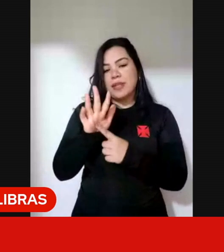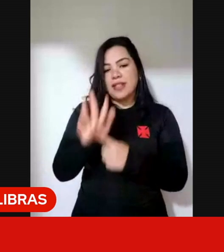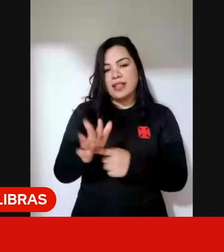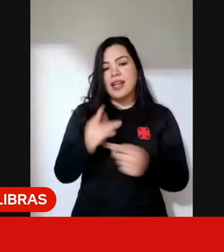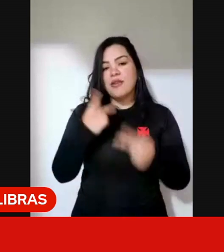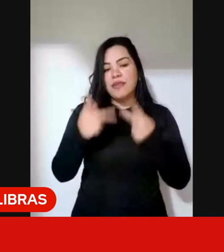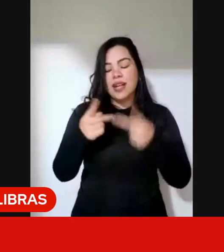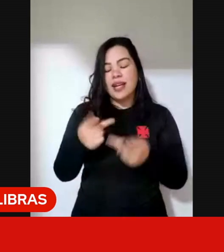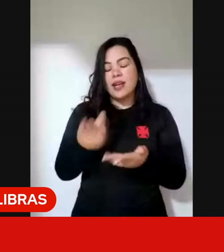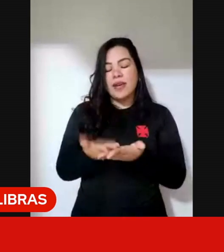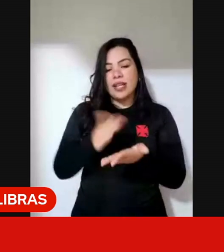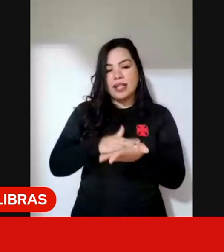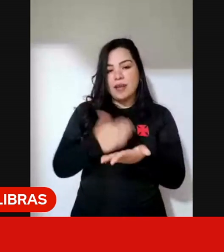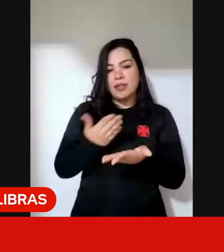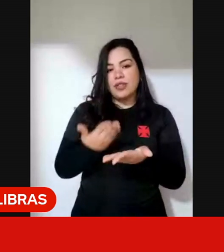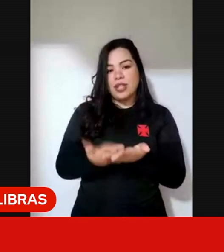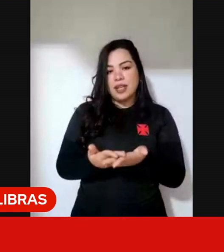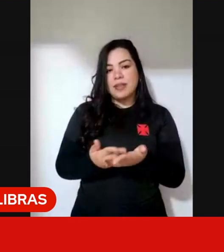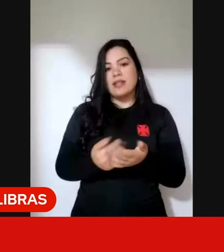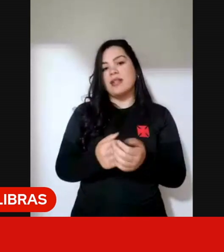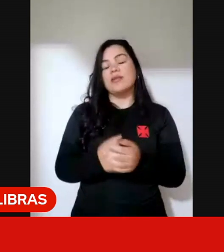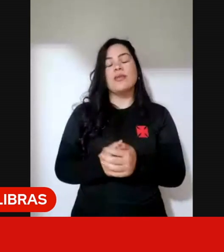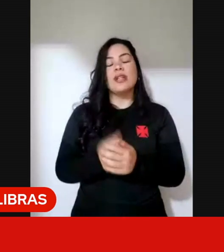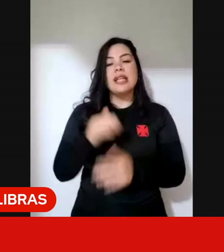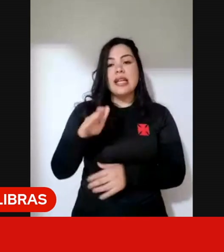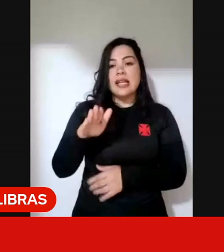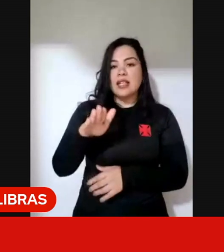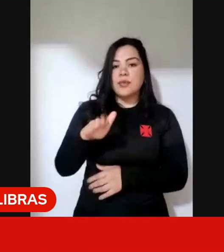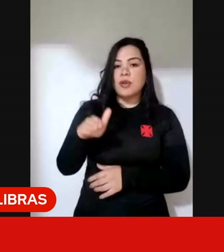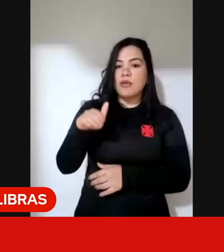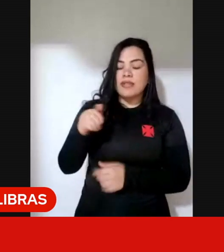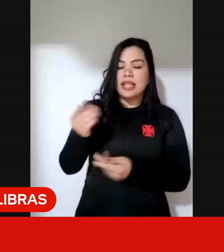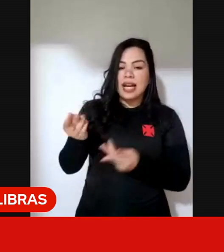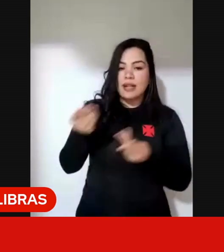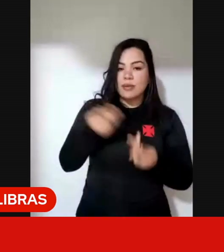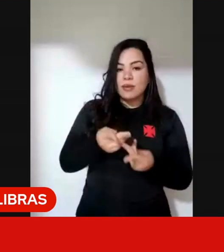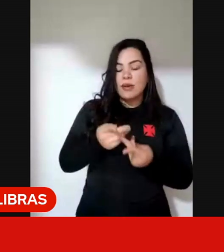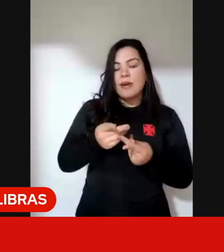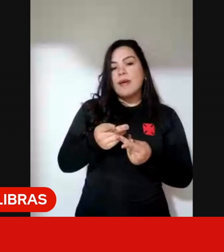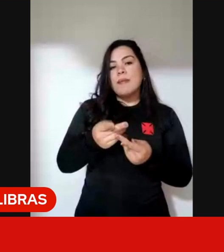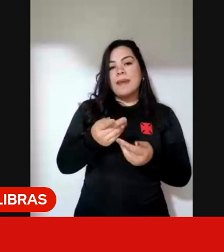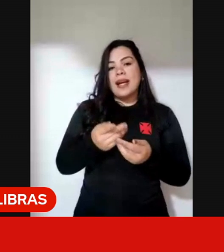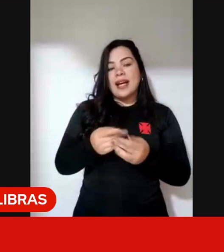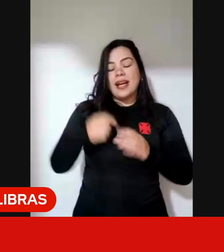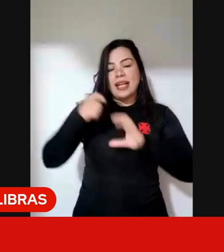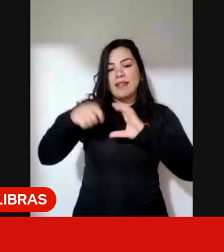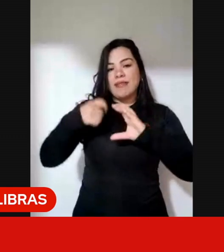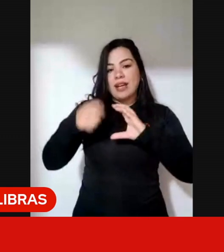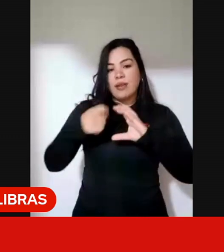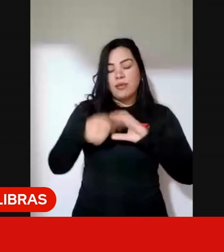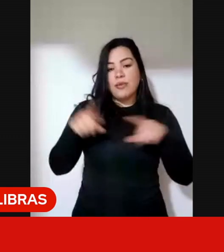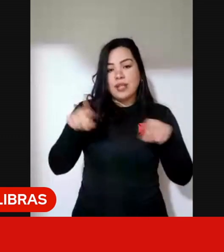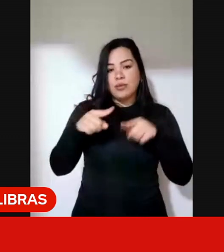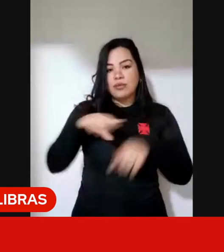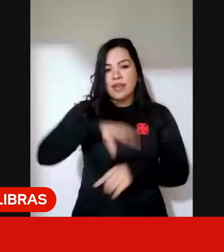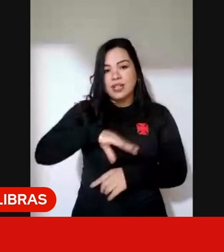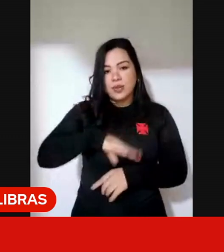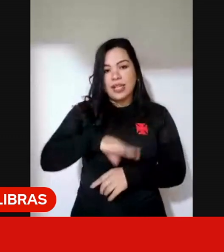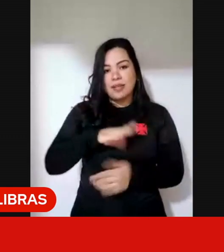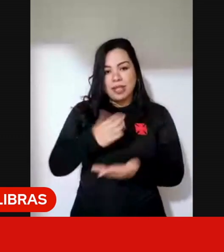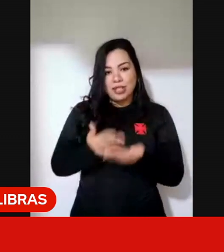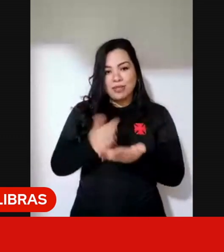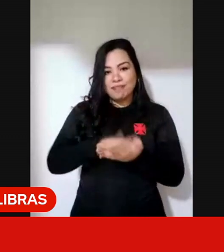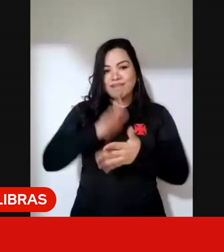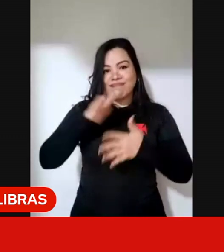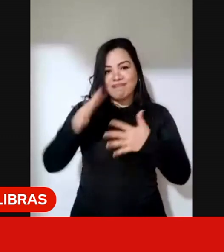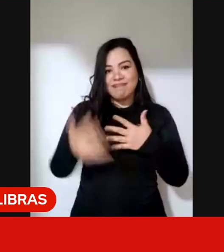que eu me apresentei, eu falei que eu era intérprete de Libras, tradutora, e eles me convidaram para gravar o hino do Vasco